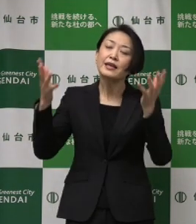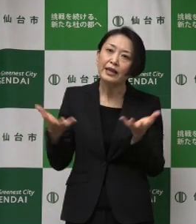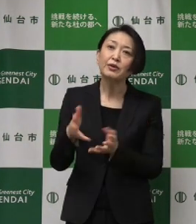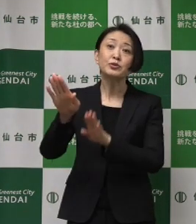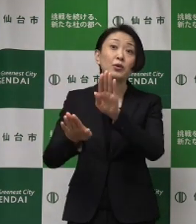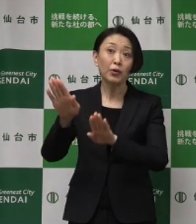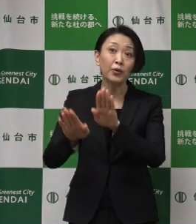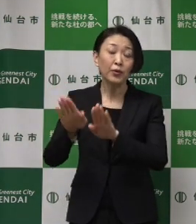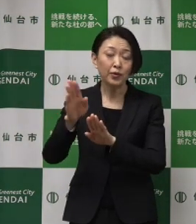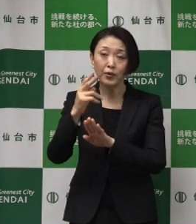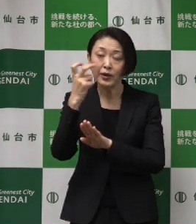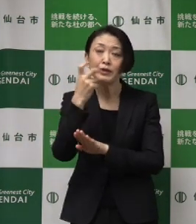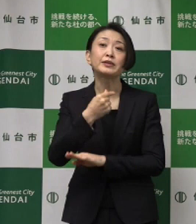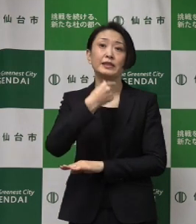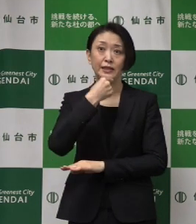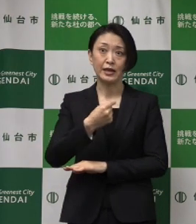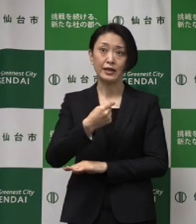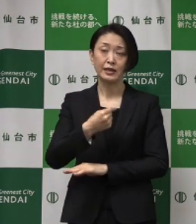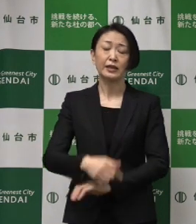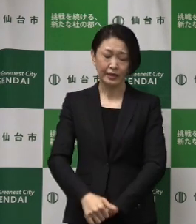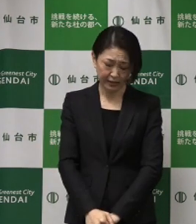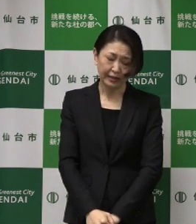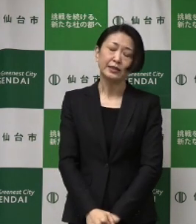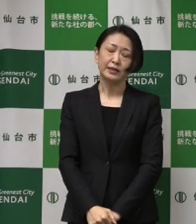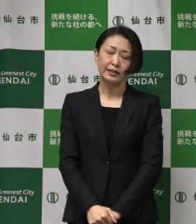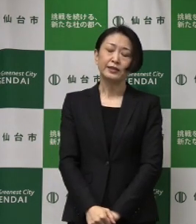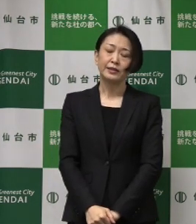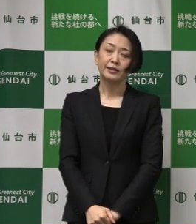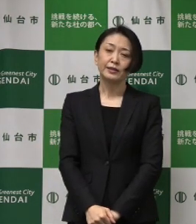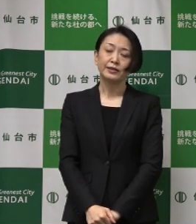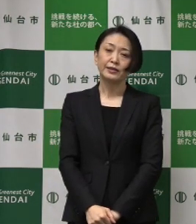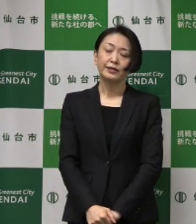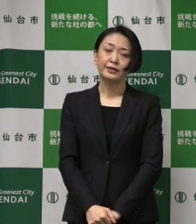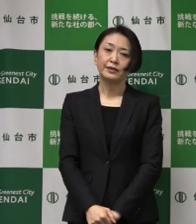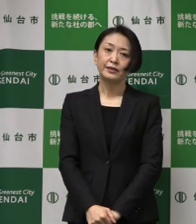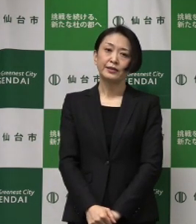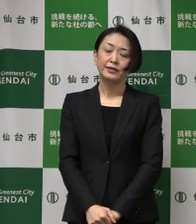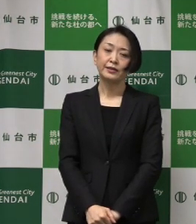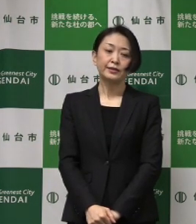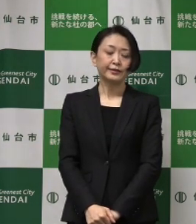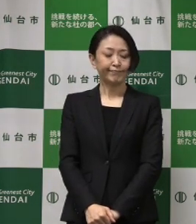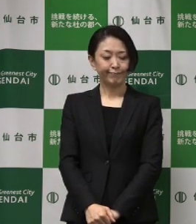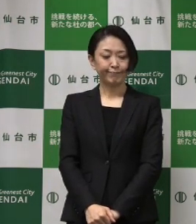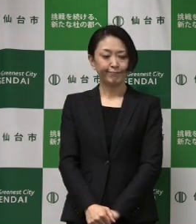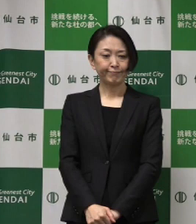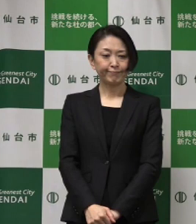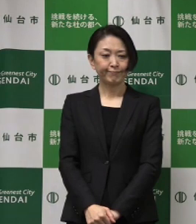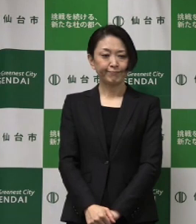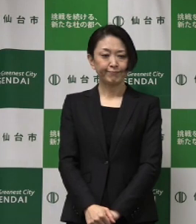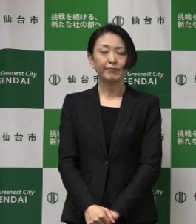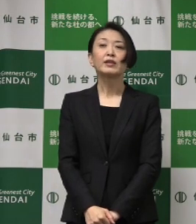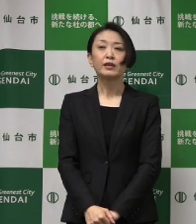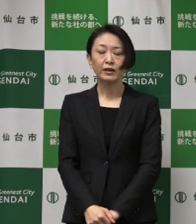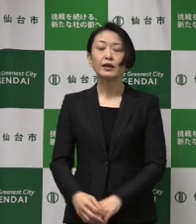ですねと言えるならばということだと思います。今も、一桁の